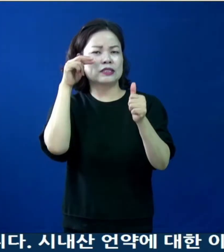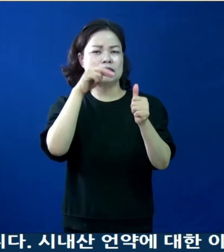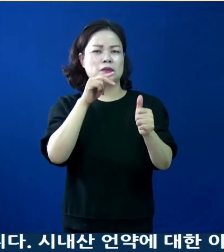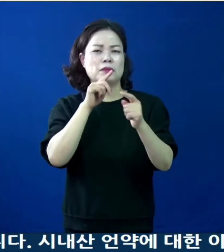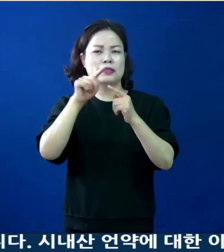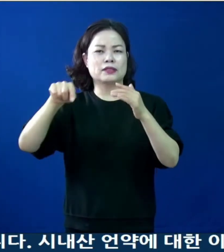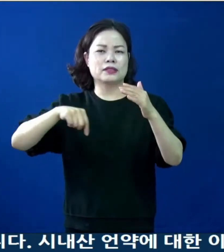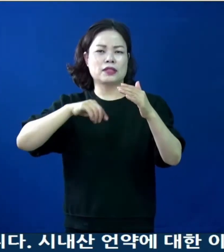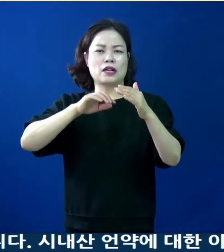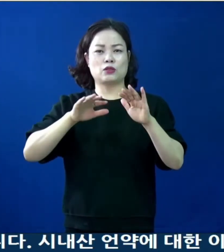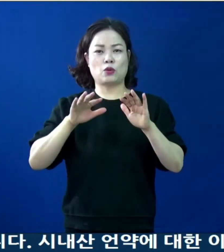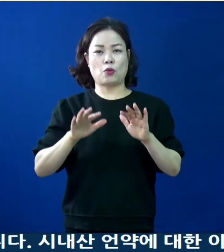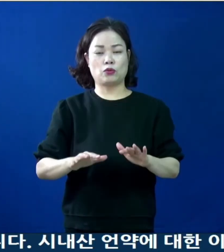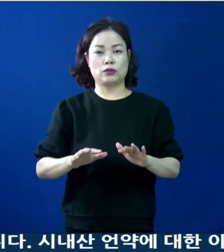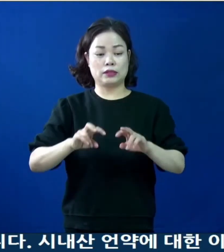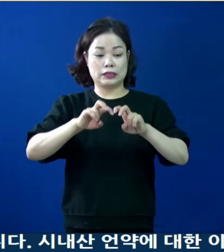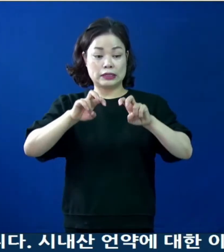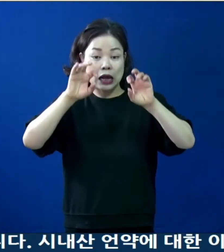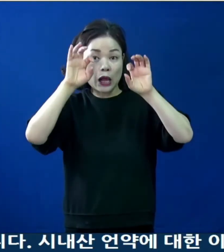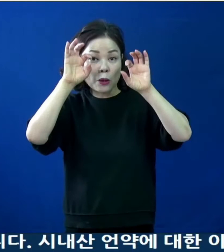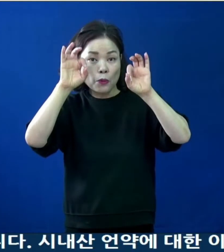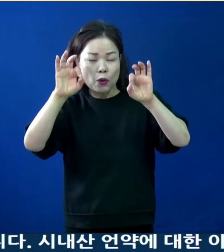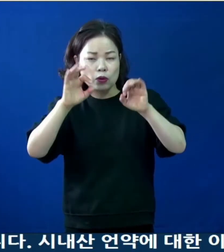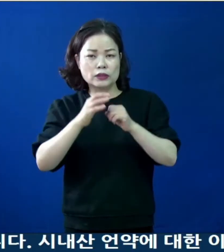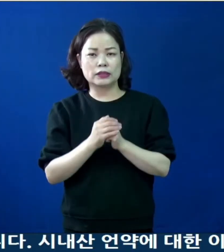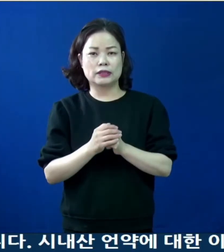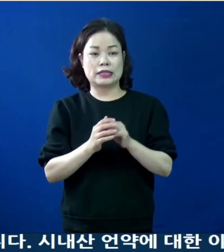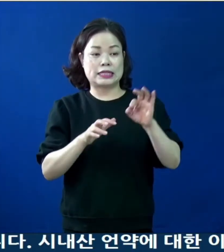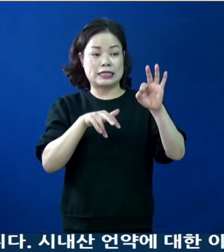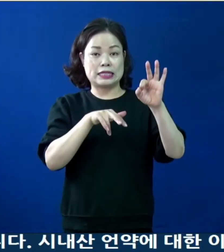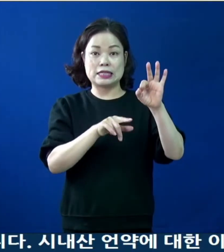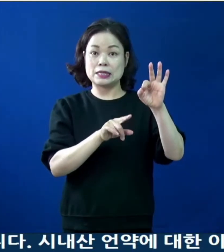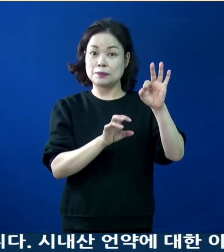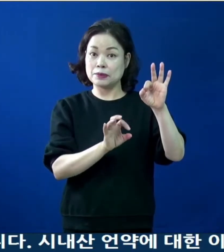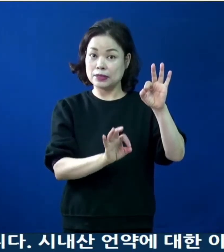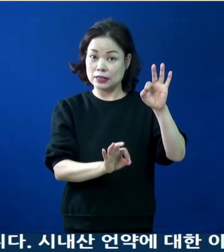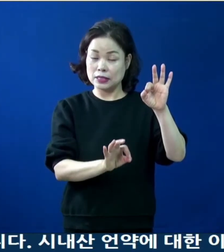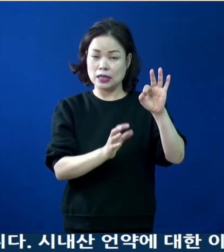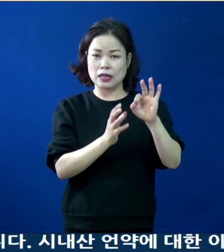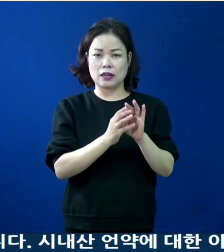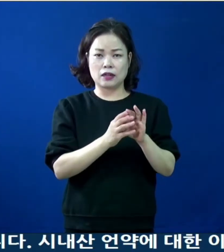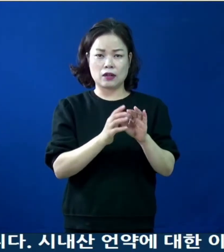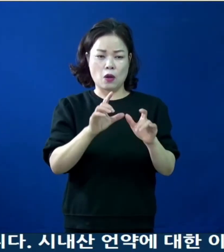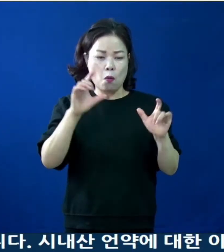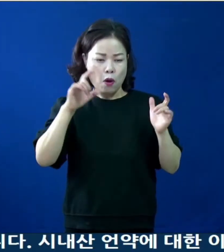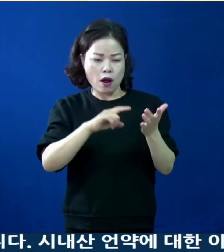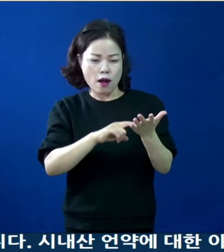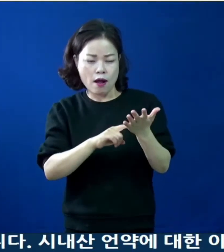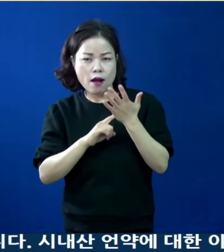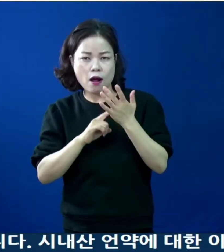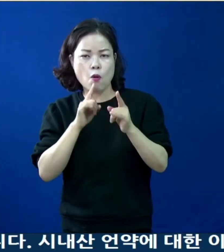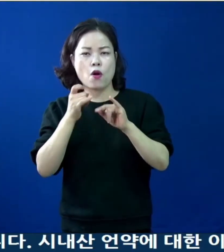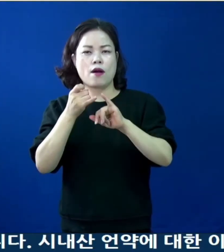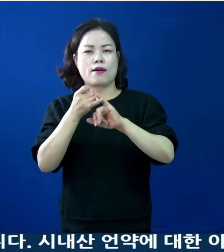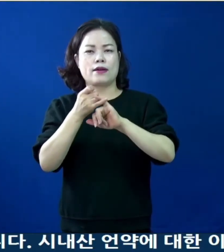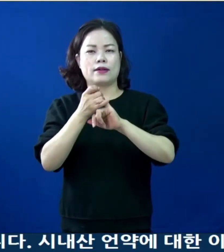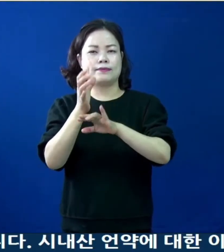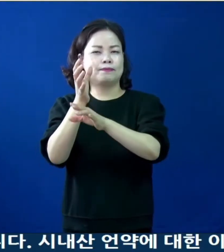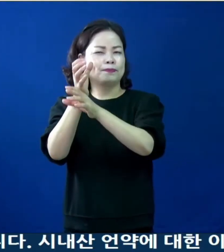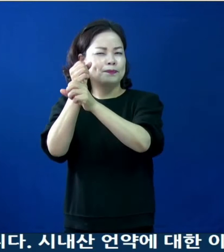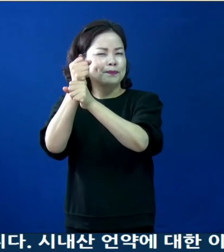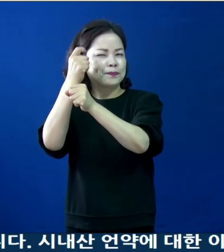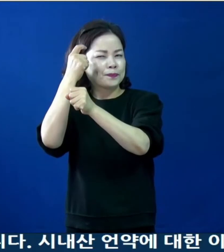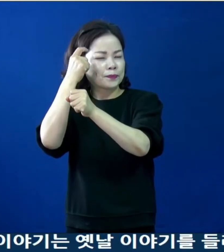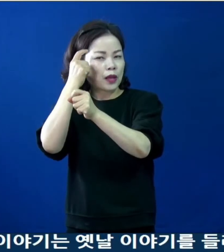말씀 가운데 오늘 우리가 살펴보는 이 10장의 말씀은 두드러지게 언약의 개념과 언약